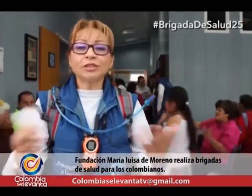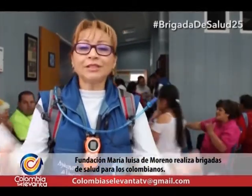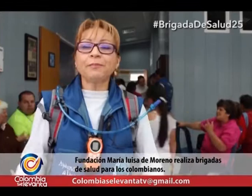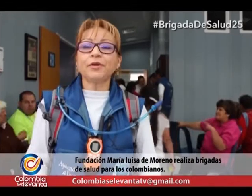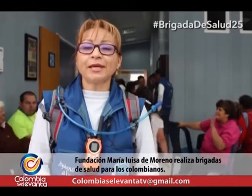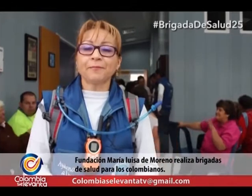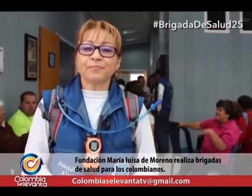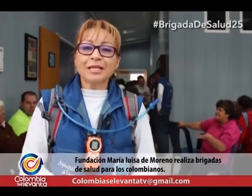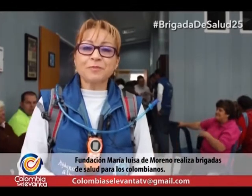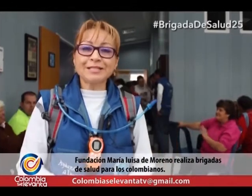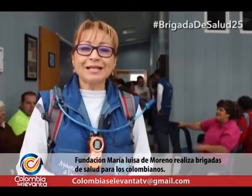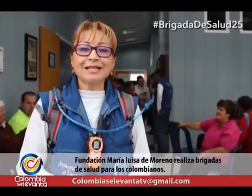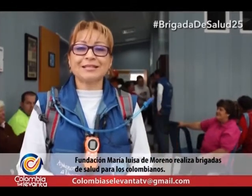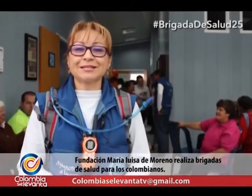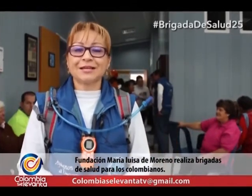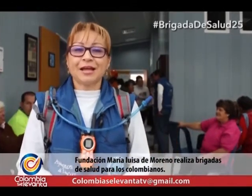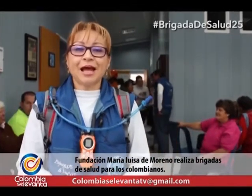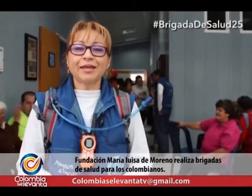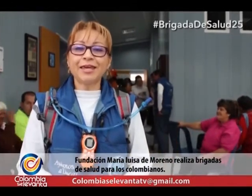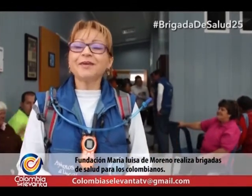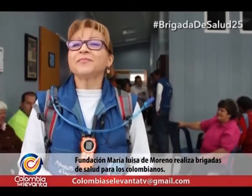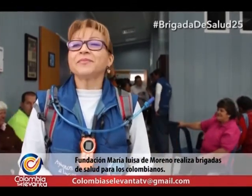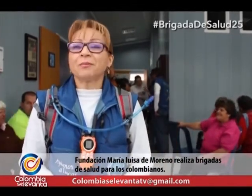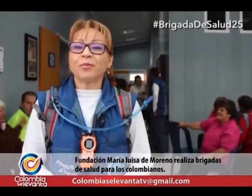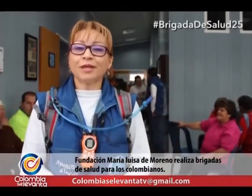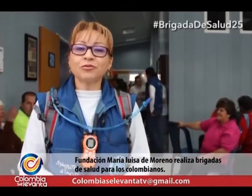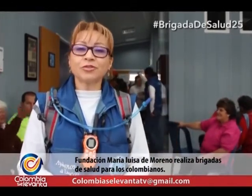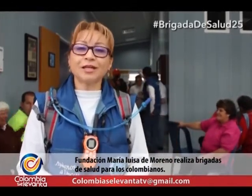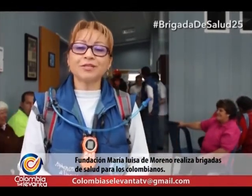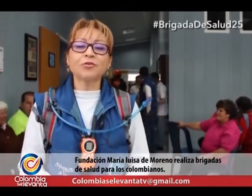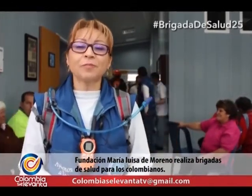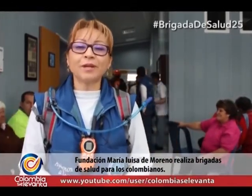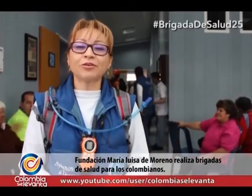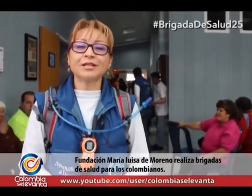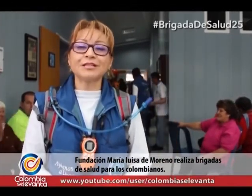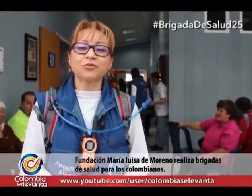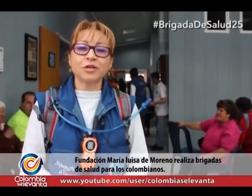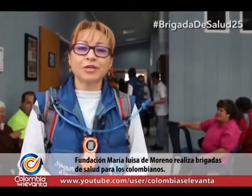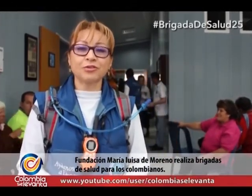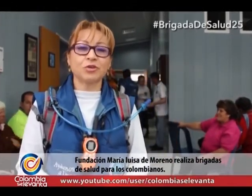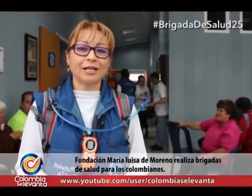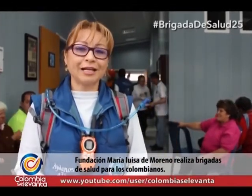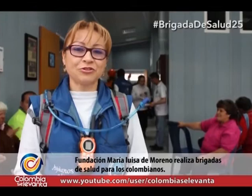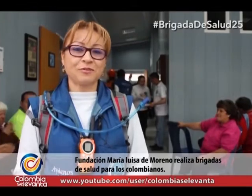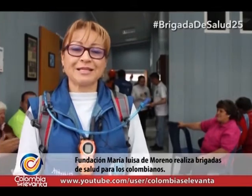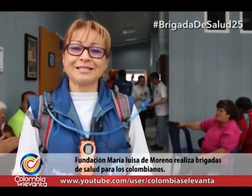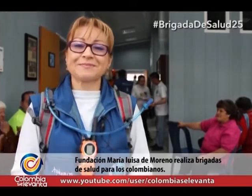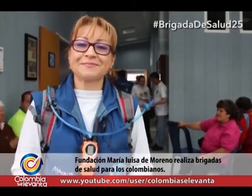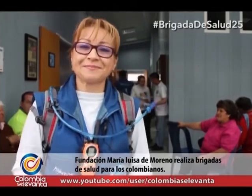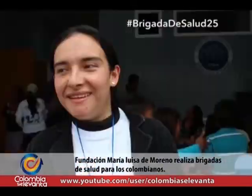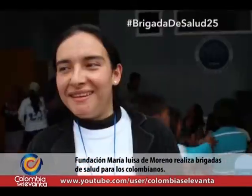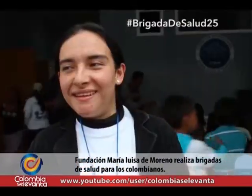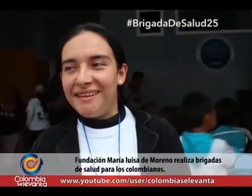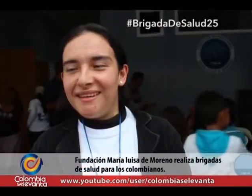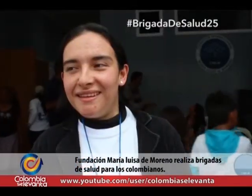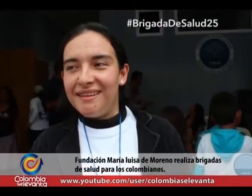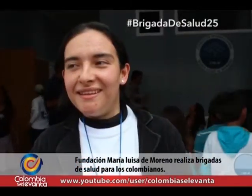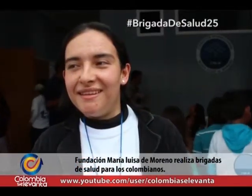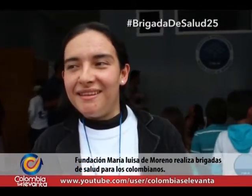todo tipo de especialistas. Aquí pueden ustedes cumplir con ese sueño de ayudarle a los demás. ¿Por qué vincularse al